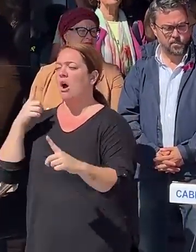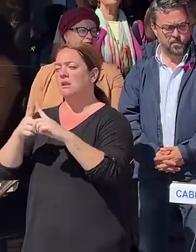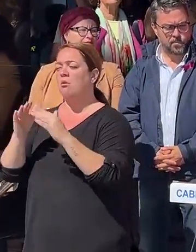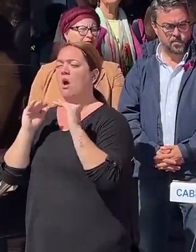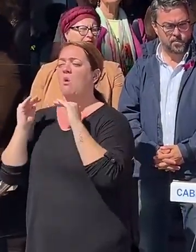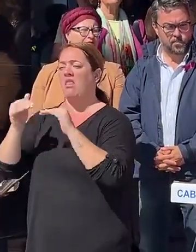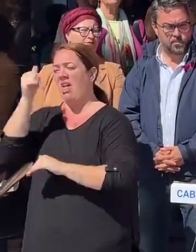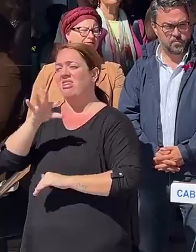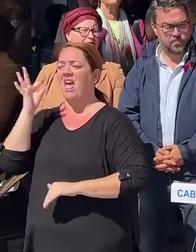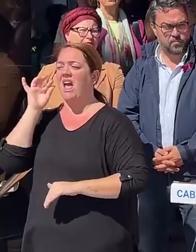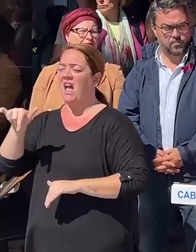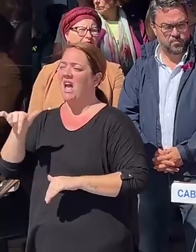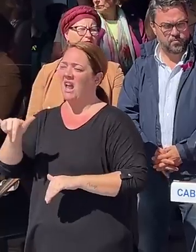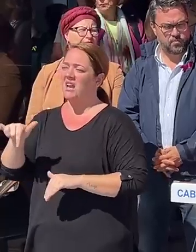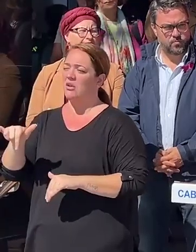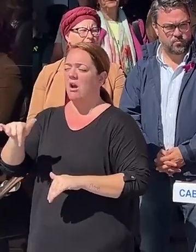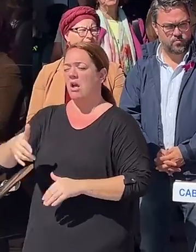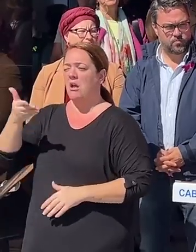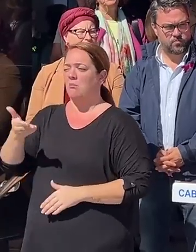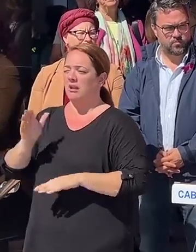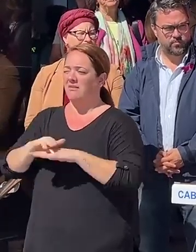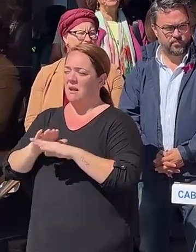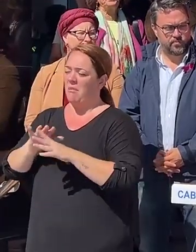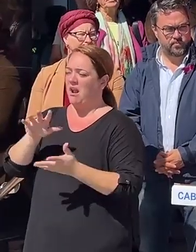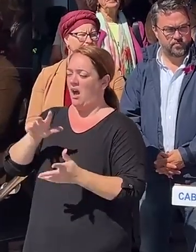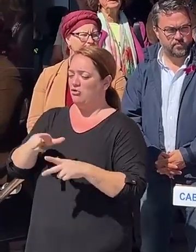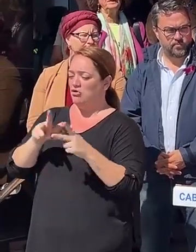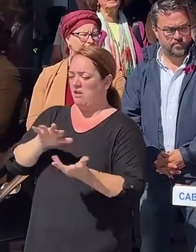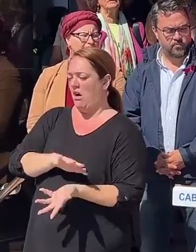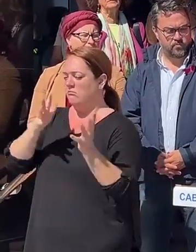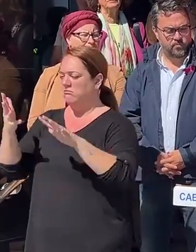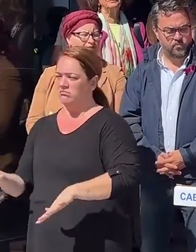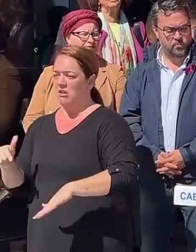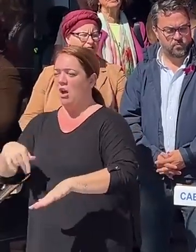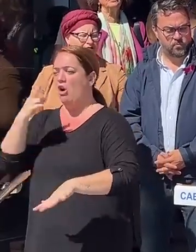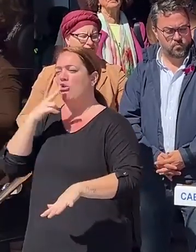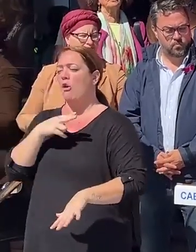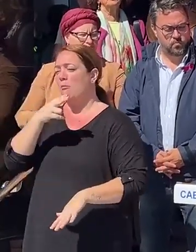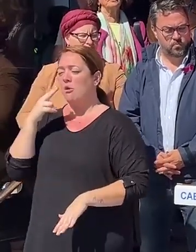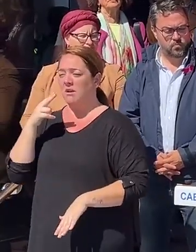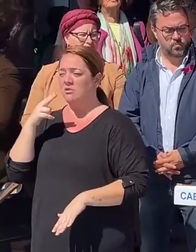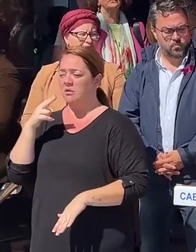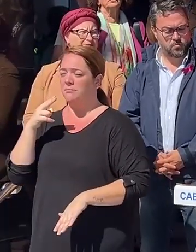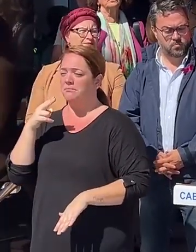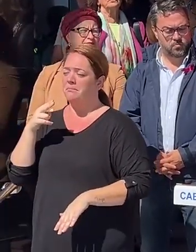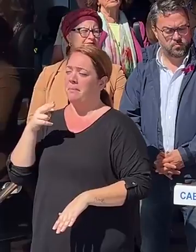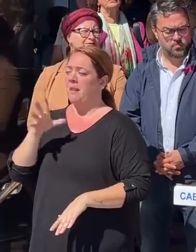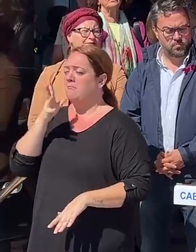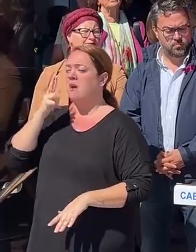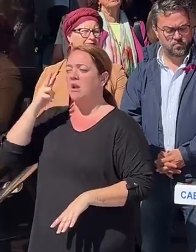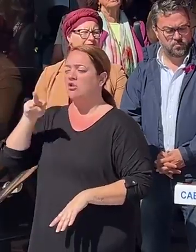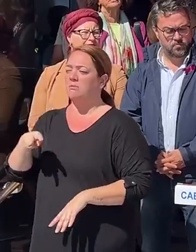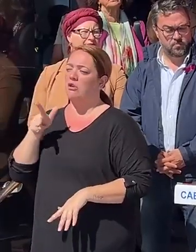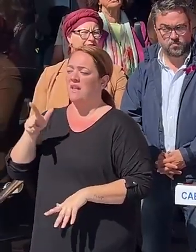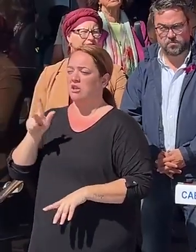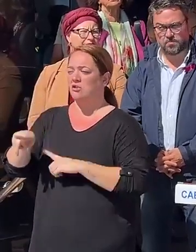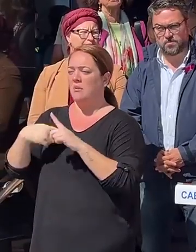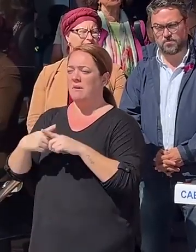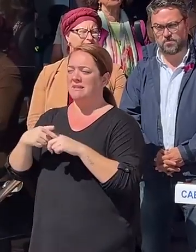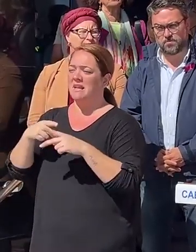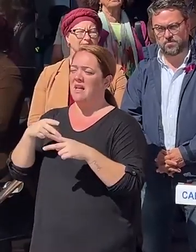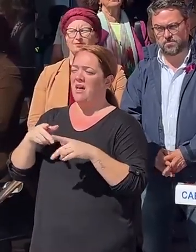de género sea la piedra angular de transformación social, materializando este compromiso con el reconocimiento de derechos y el